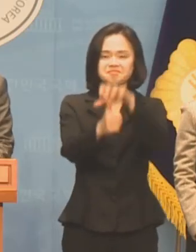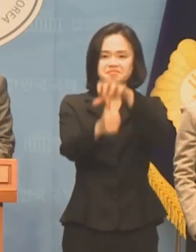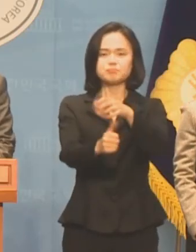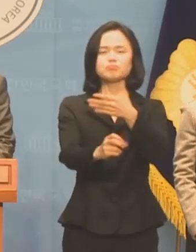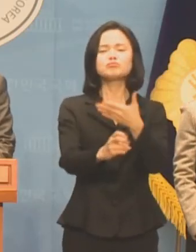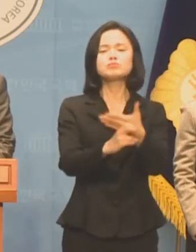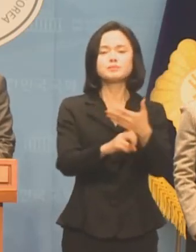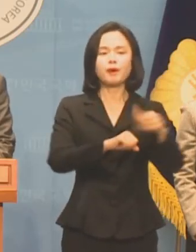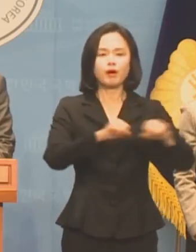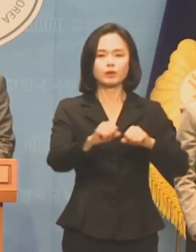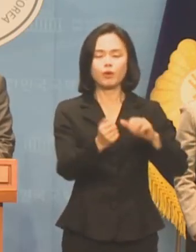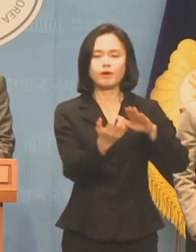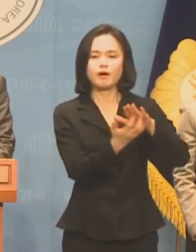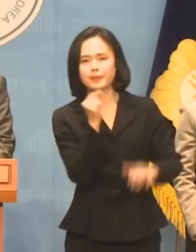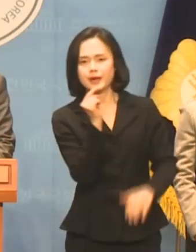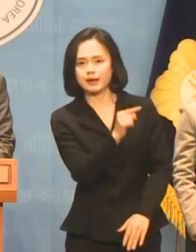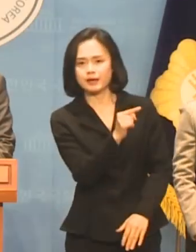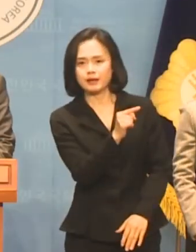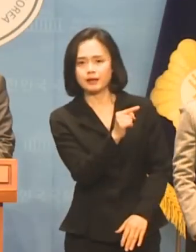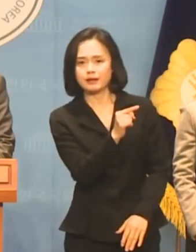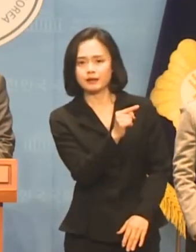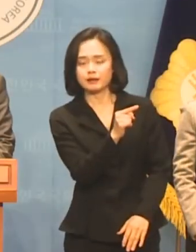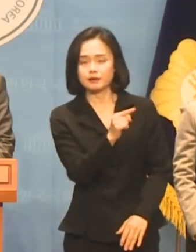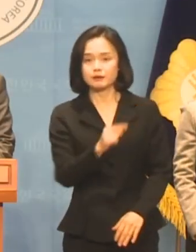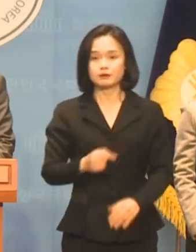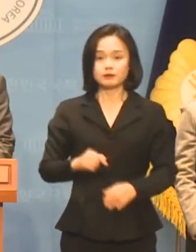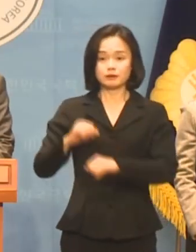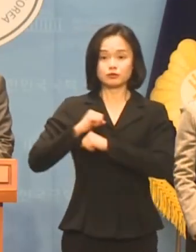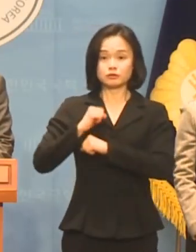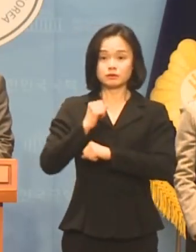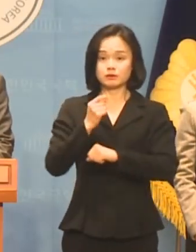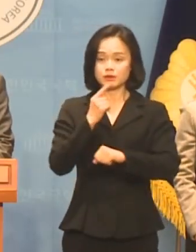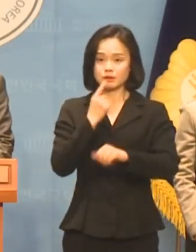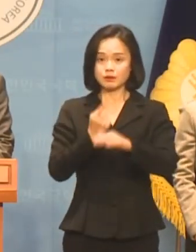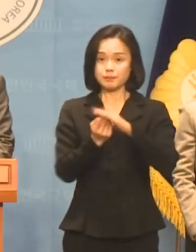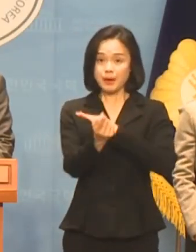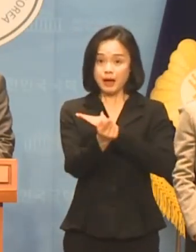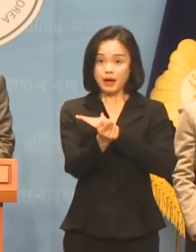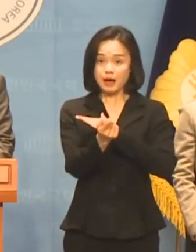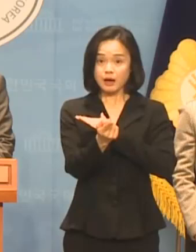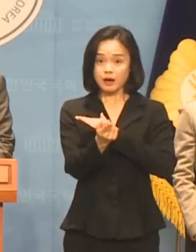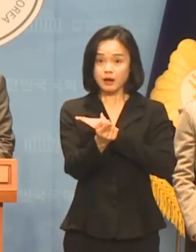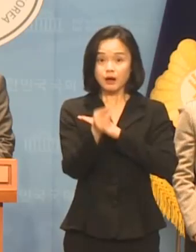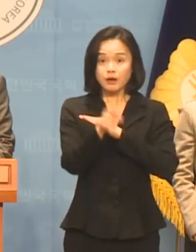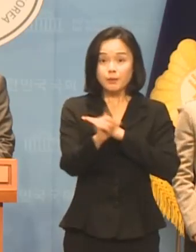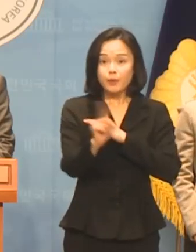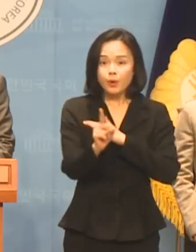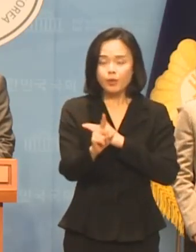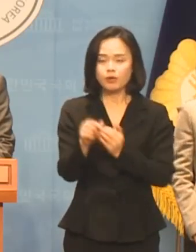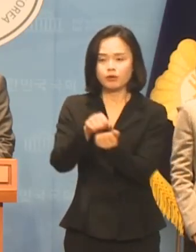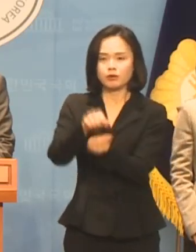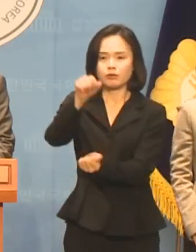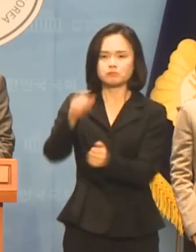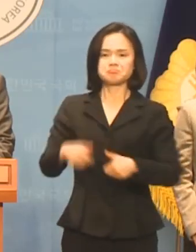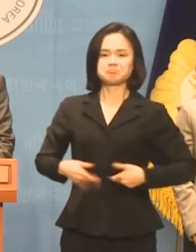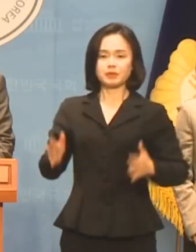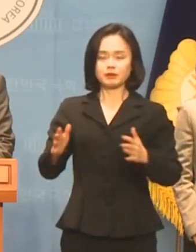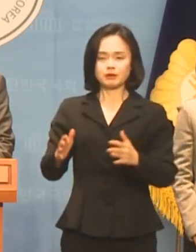것처럼 계엄령은 역시 사람을 체포할 수 있습니다. 그러니 자기